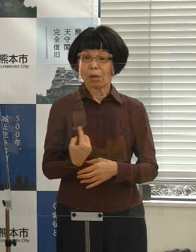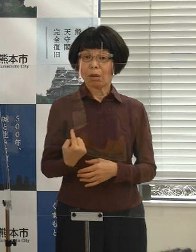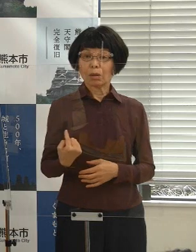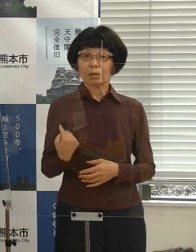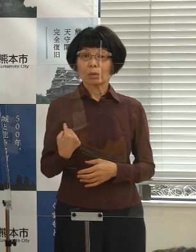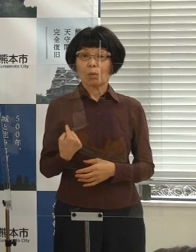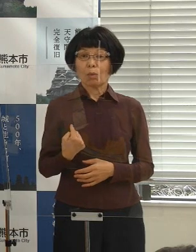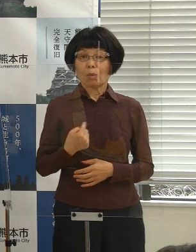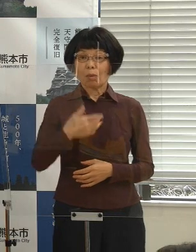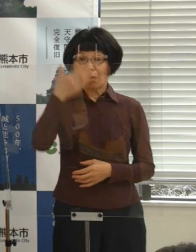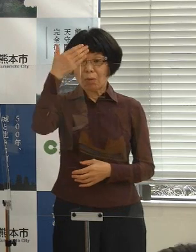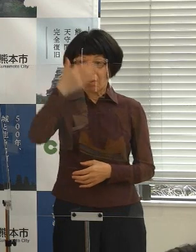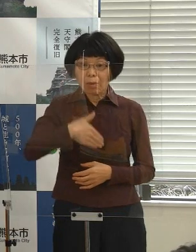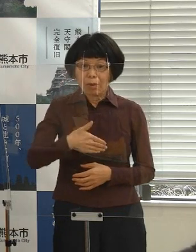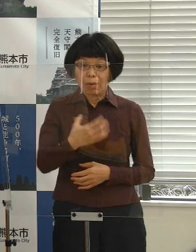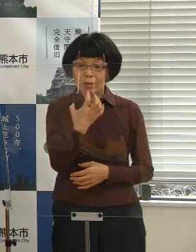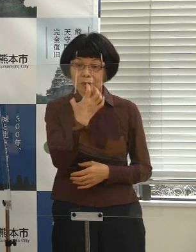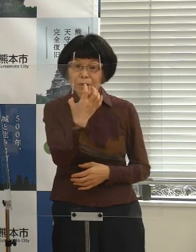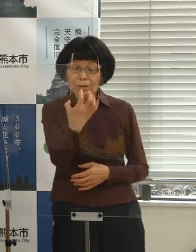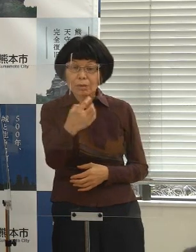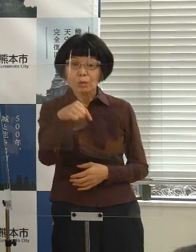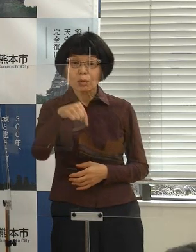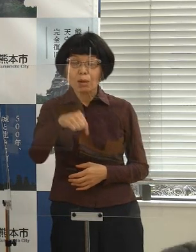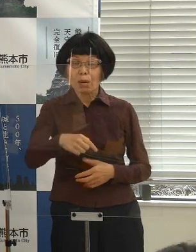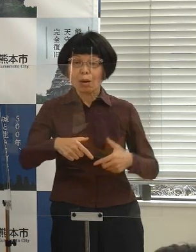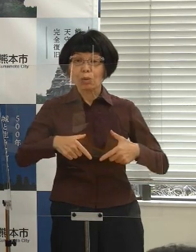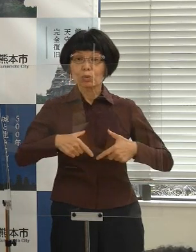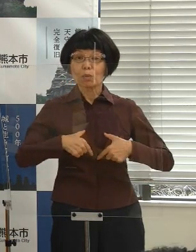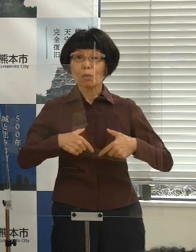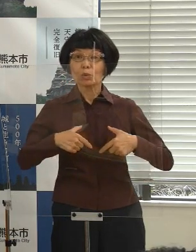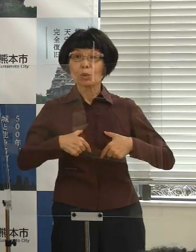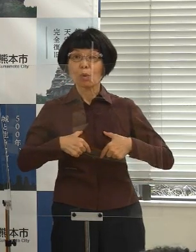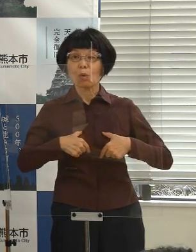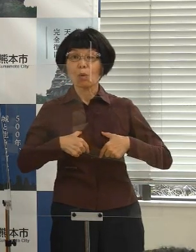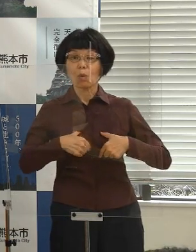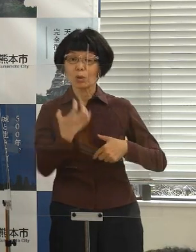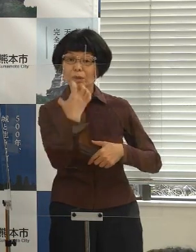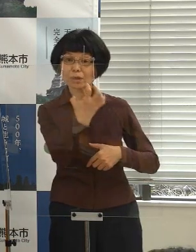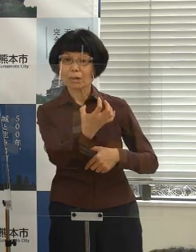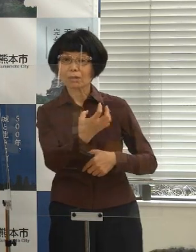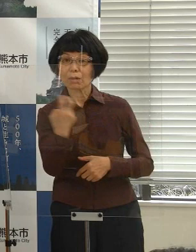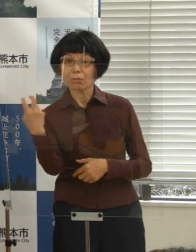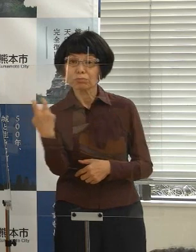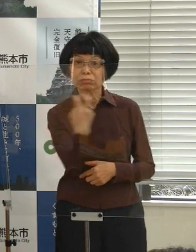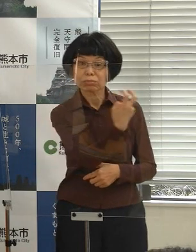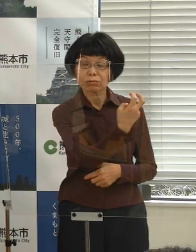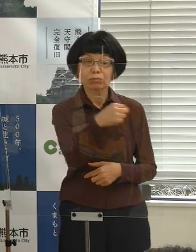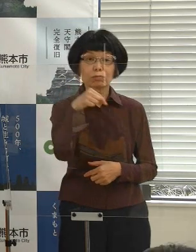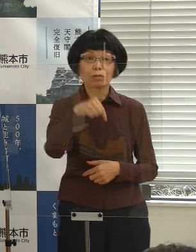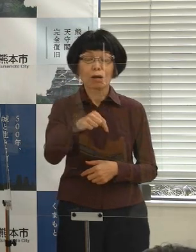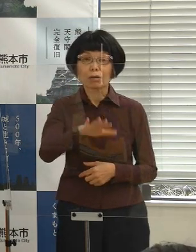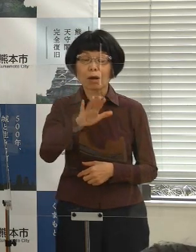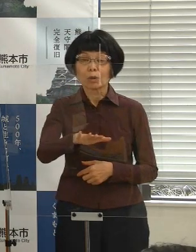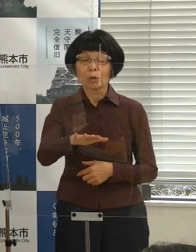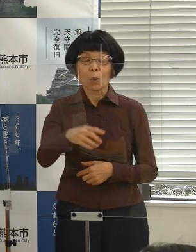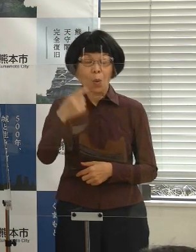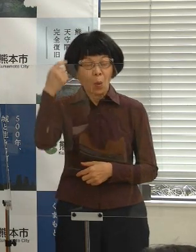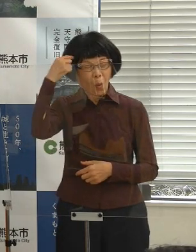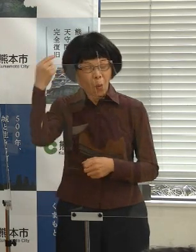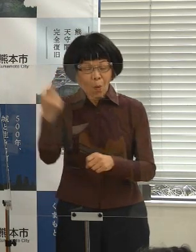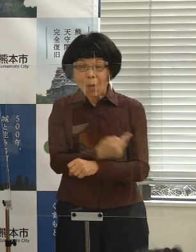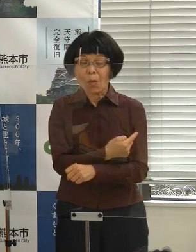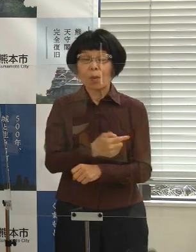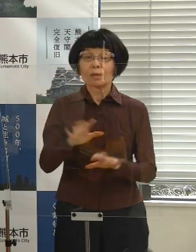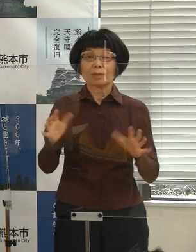新幹線でこの熊本を走ってるその列車の中でそんなことが起こるなんていうのは夢にも思っていませんでした。正